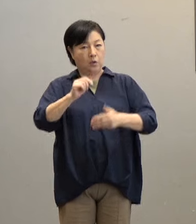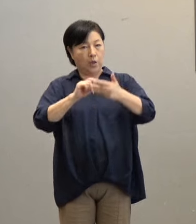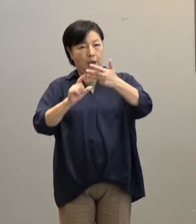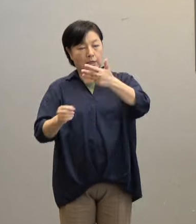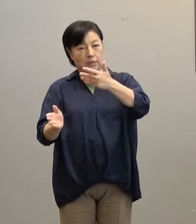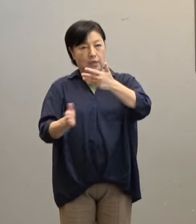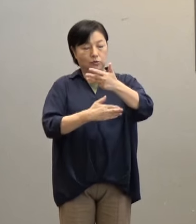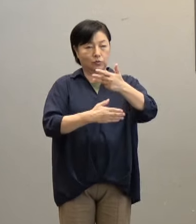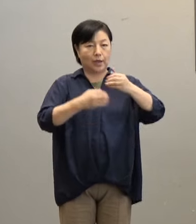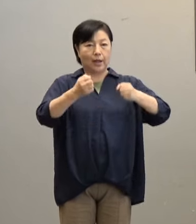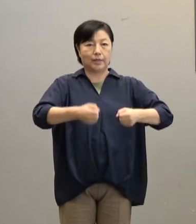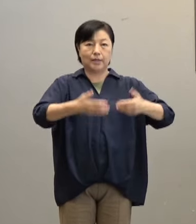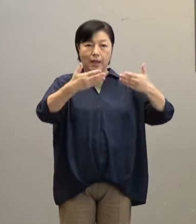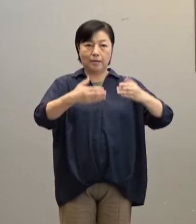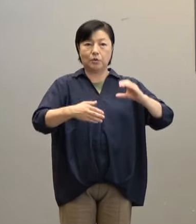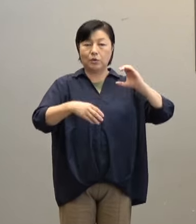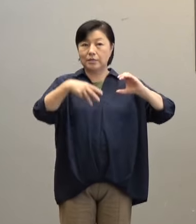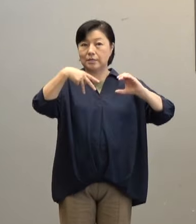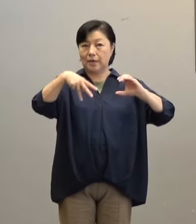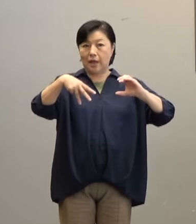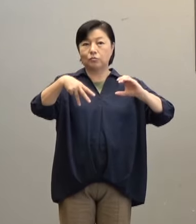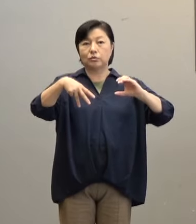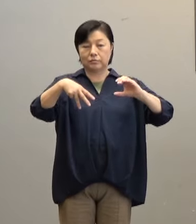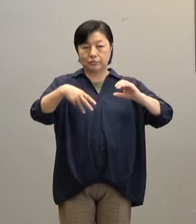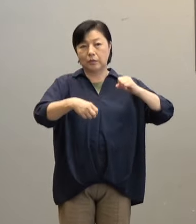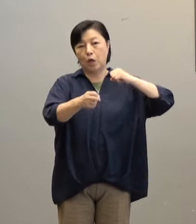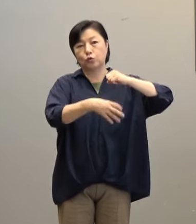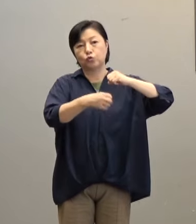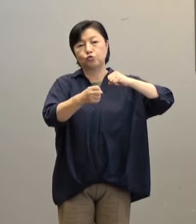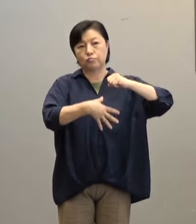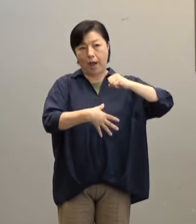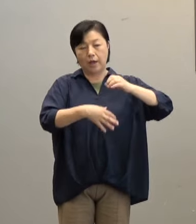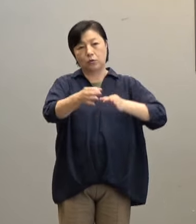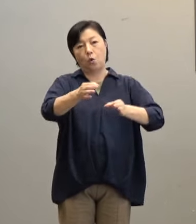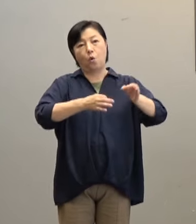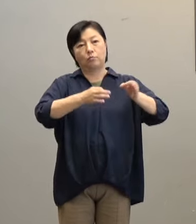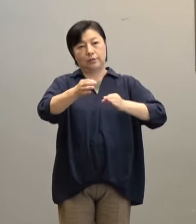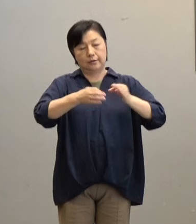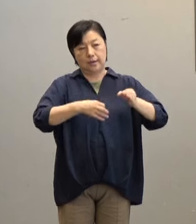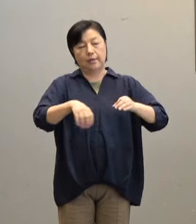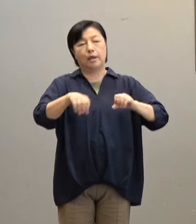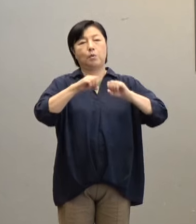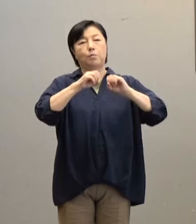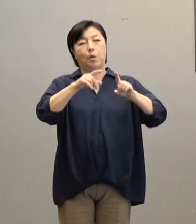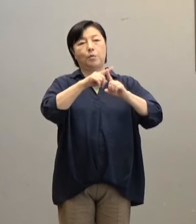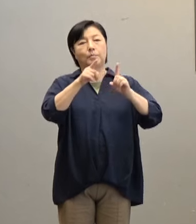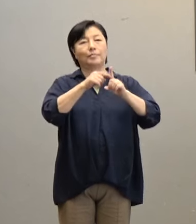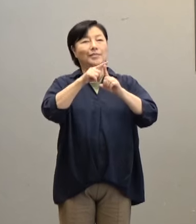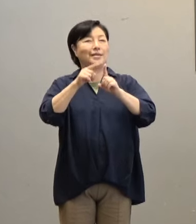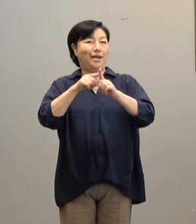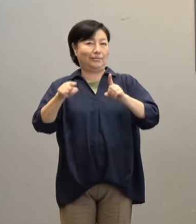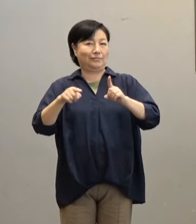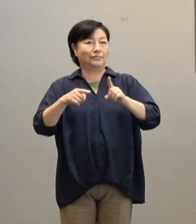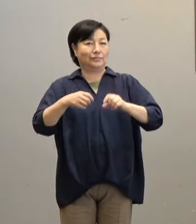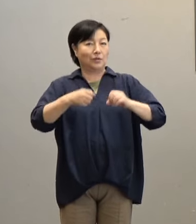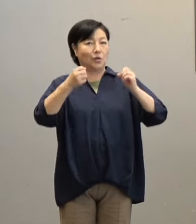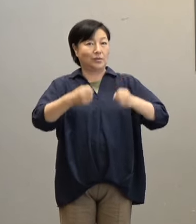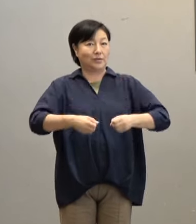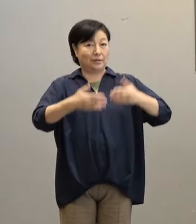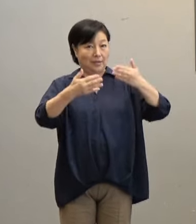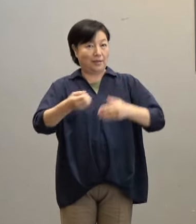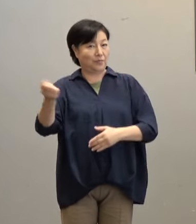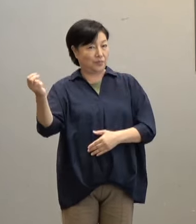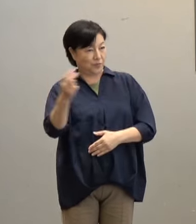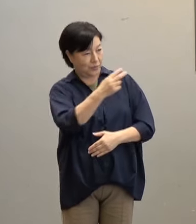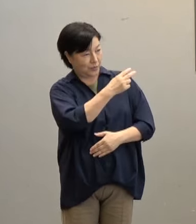テレビ CM での宣伝や首都圏スーパーの店頭で PR をしてまいります。それではここでその CM をご覧